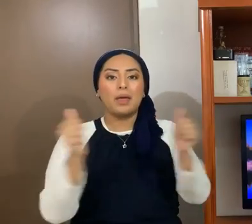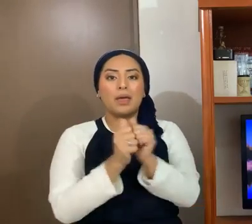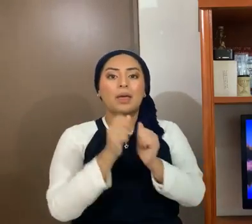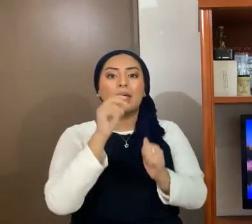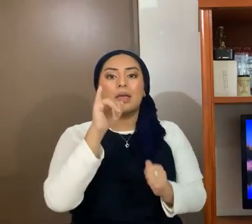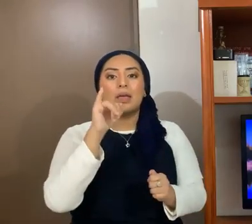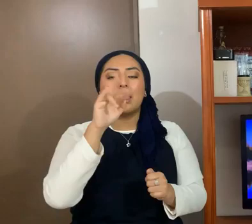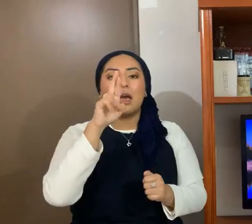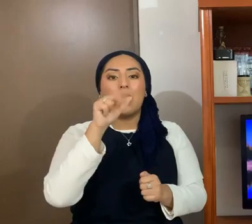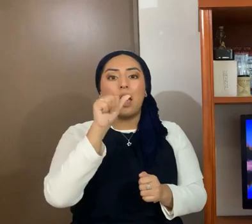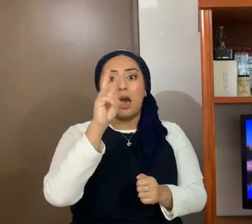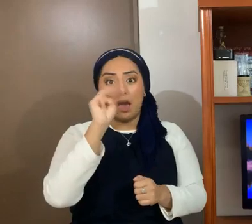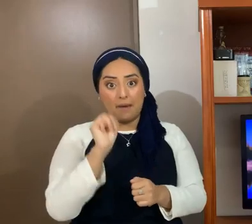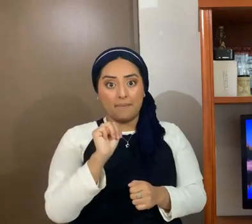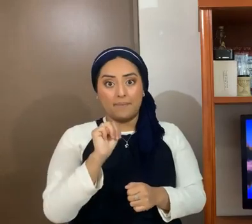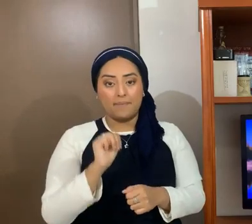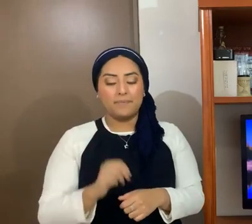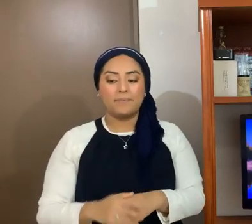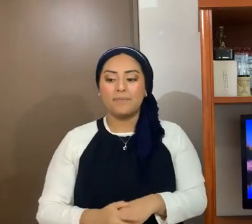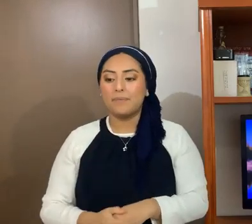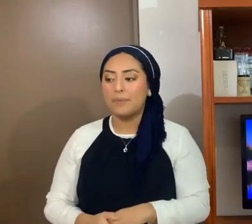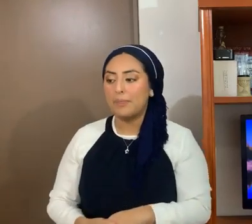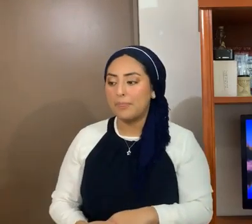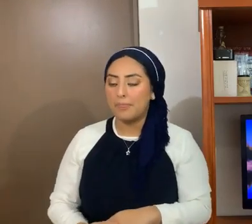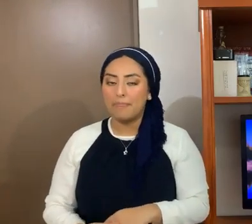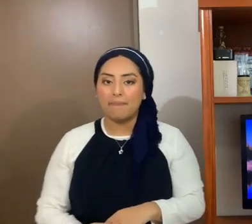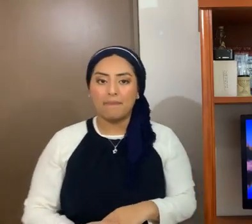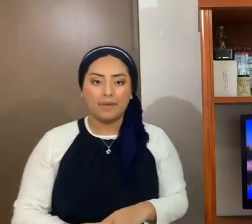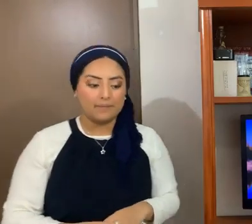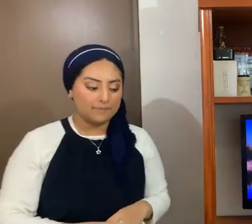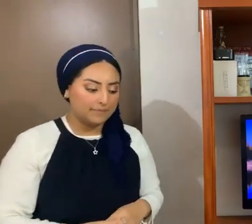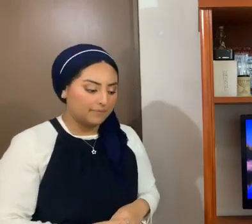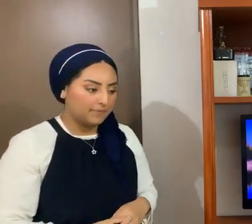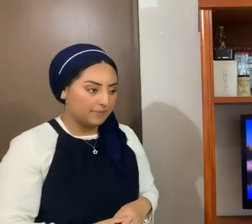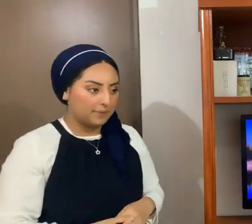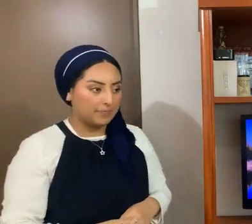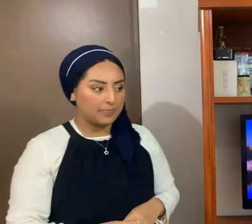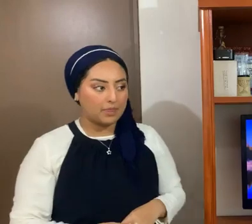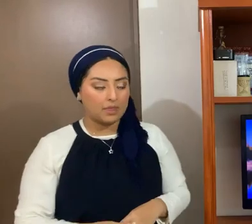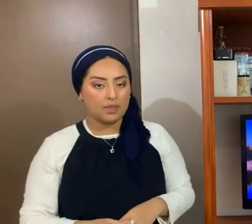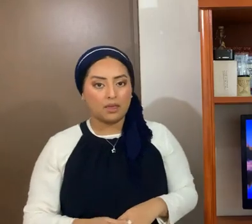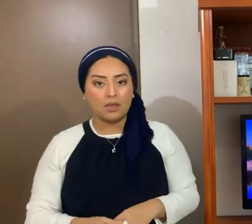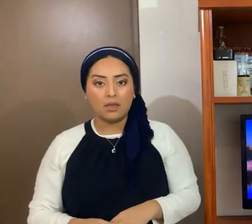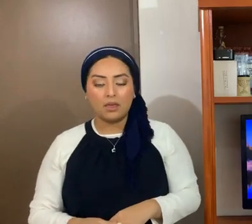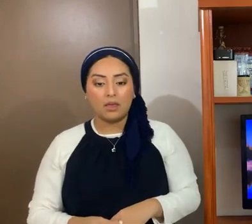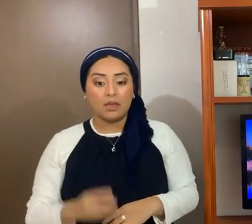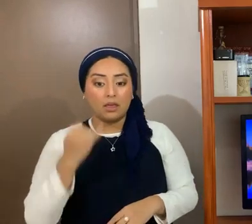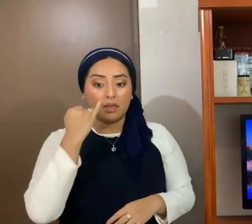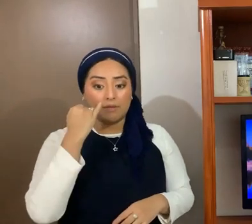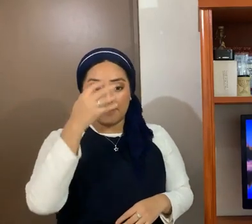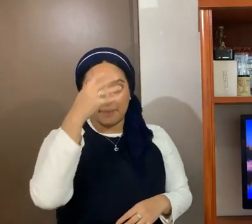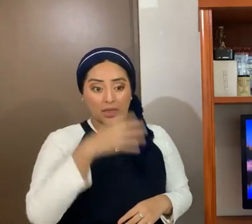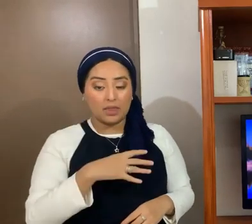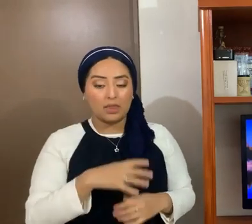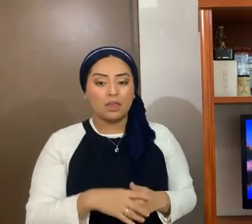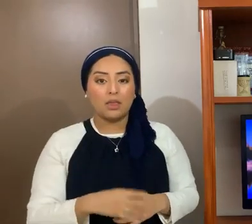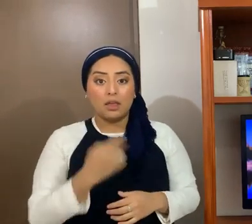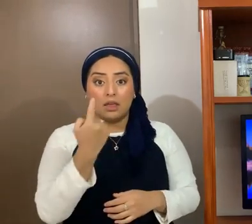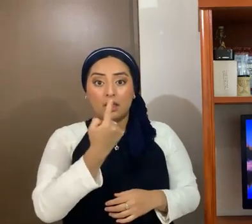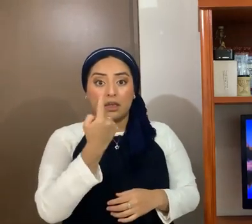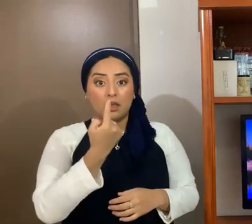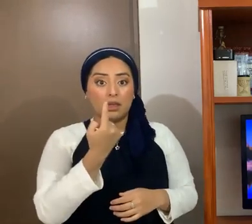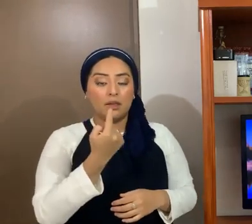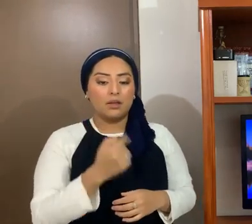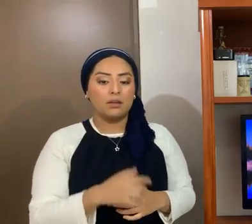Hiram. De veras, es que no hay otra forma. No lo narra específicamente la Torah, pero es imposible que un hombre solo